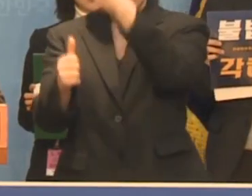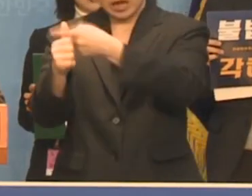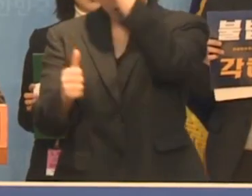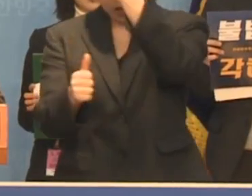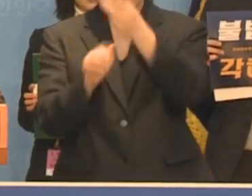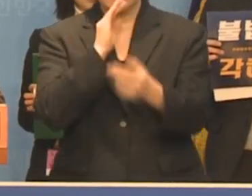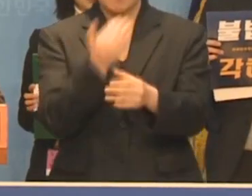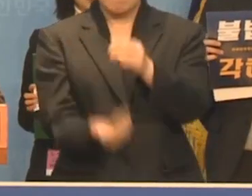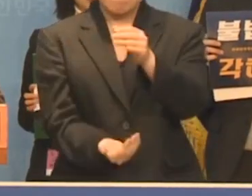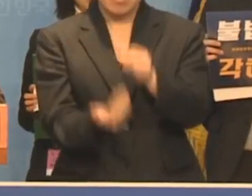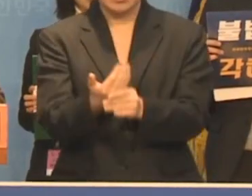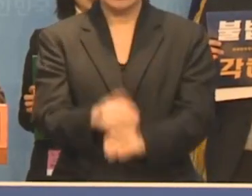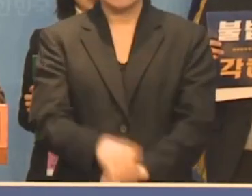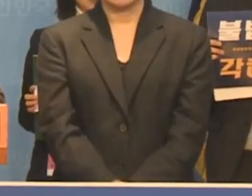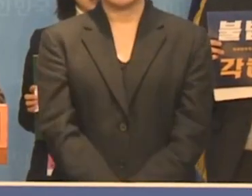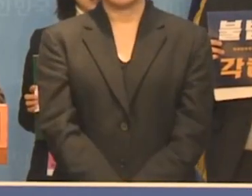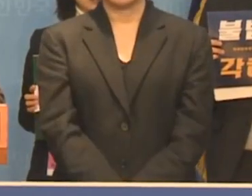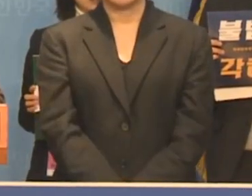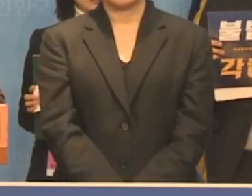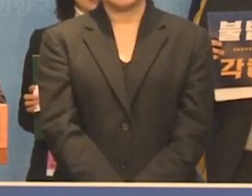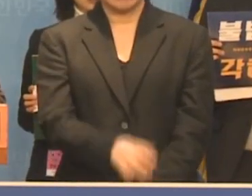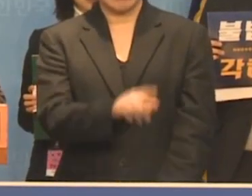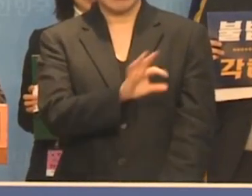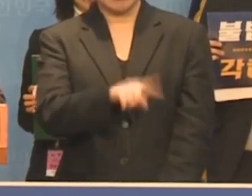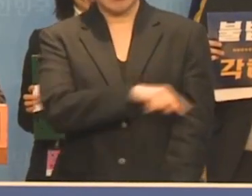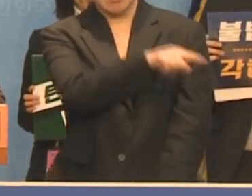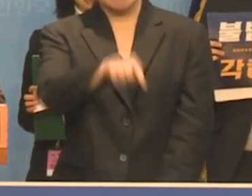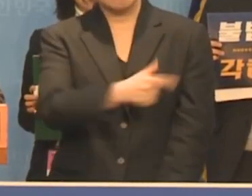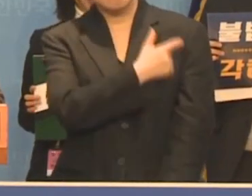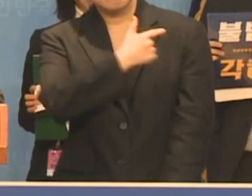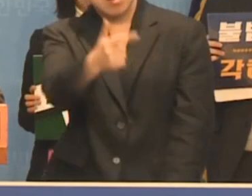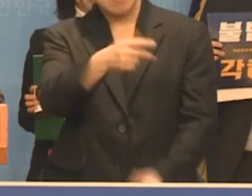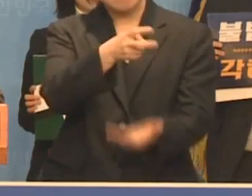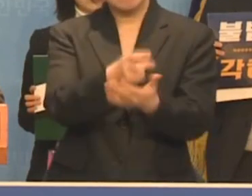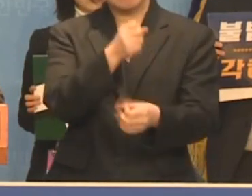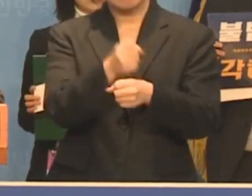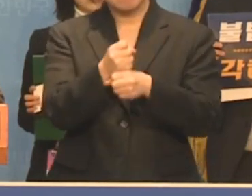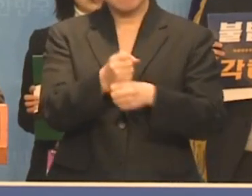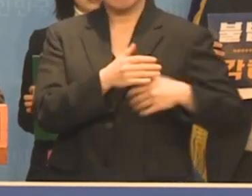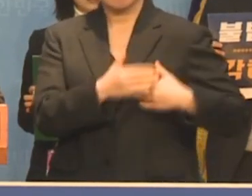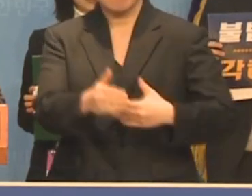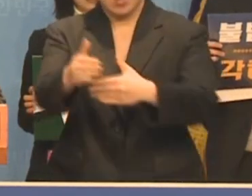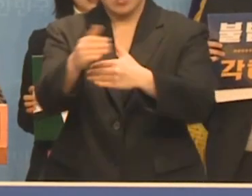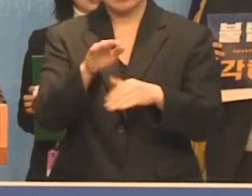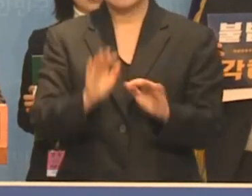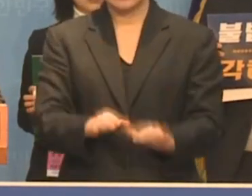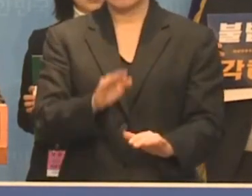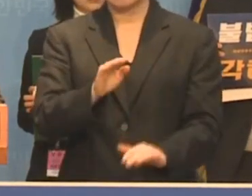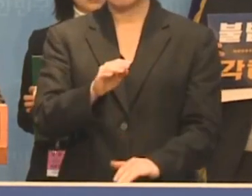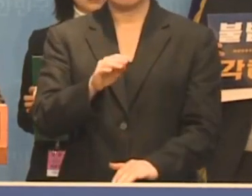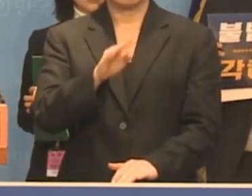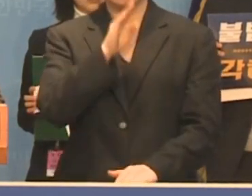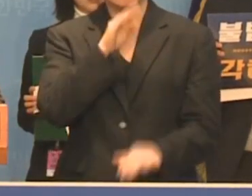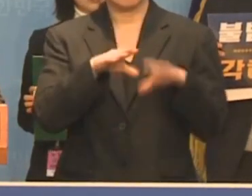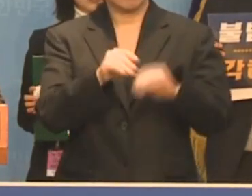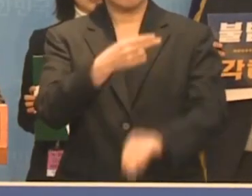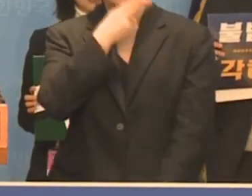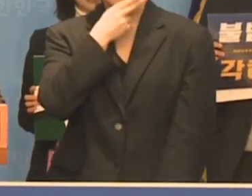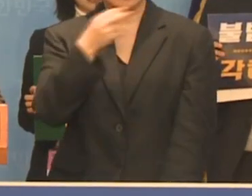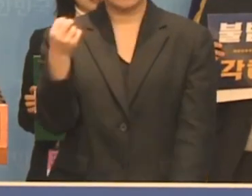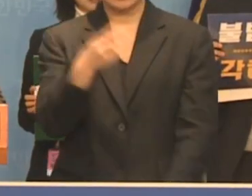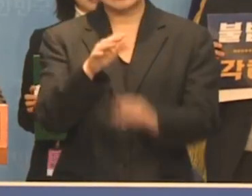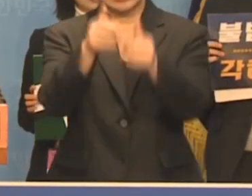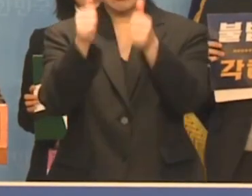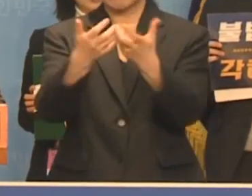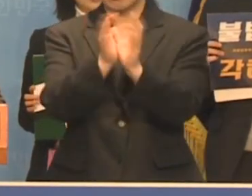초유의 상황이 발생하였습니다. 거대 야당의 입법 폭주는 멈추지 않고 사법부의 공정성에 대하여 많은 대학생과